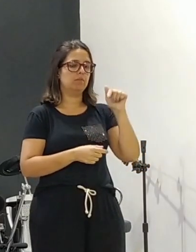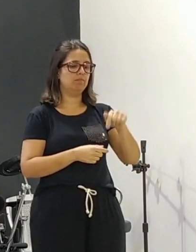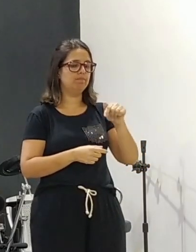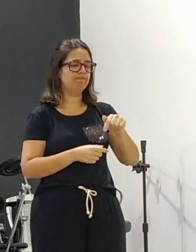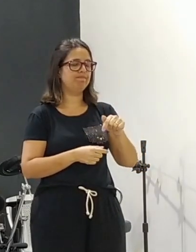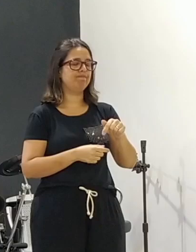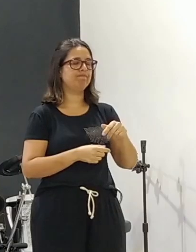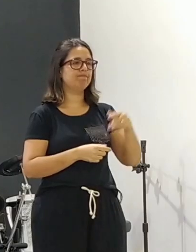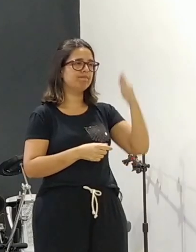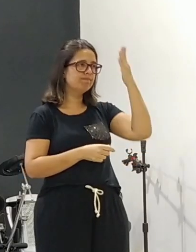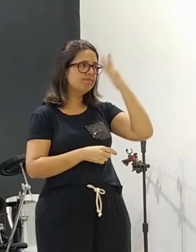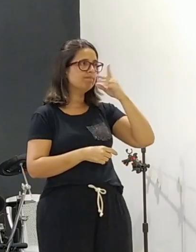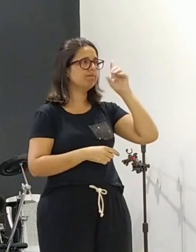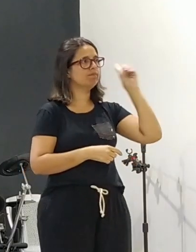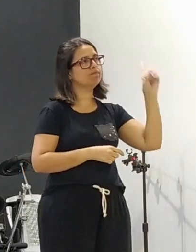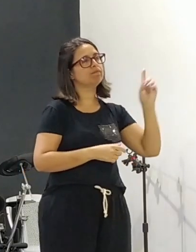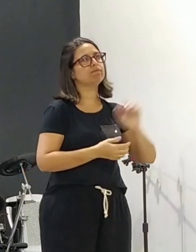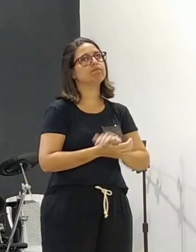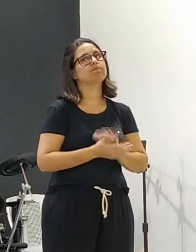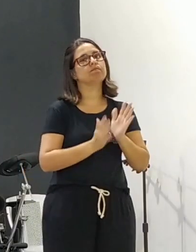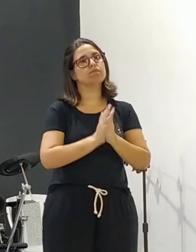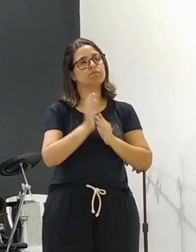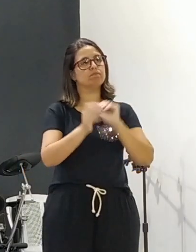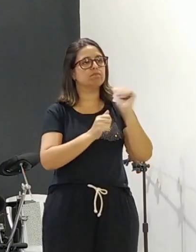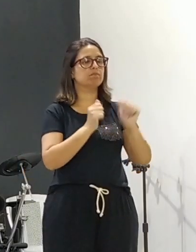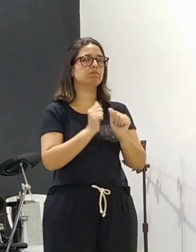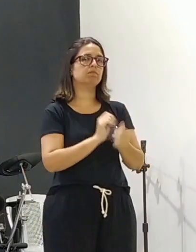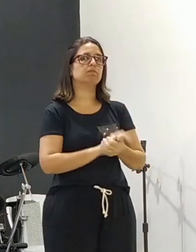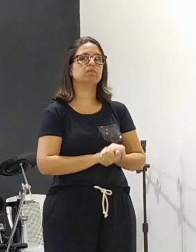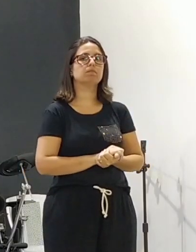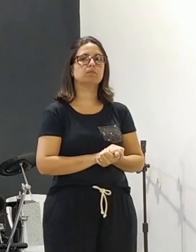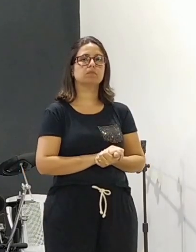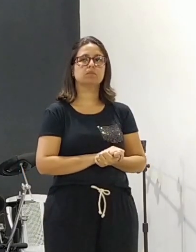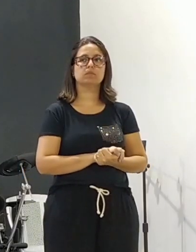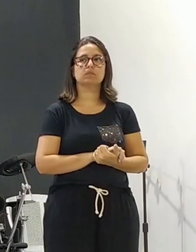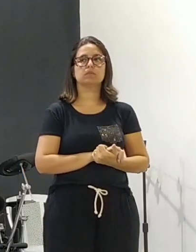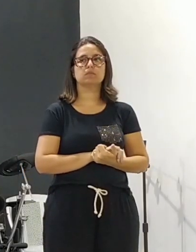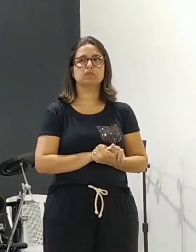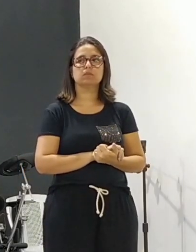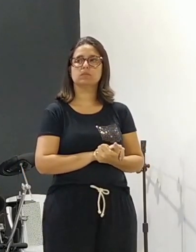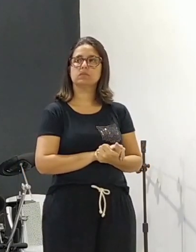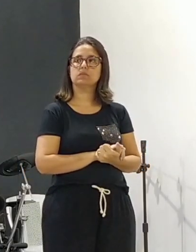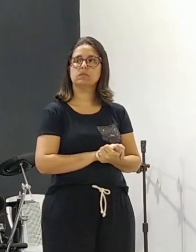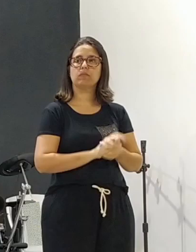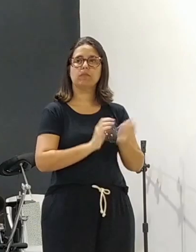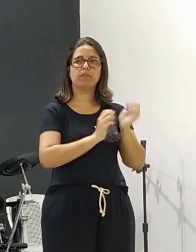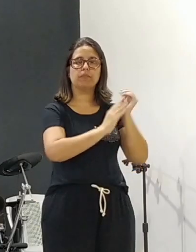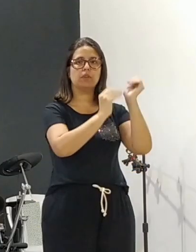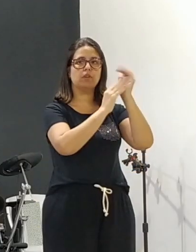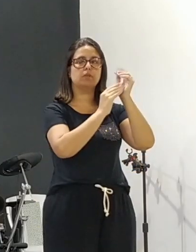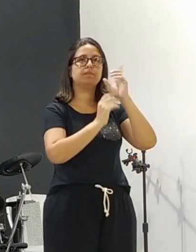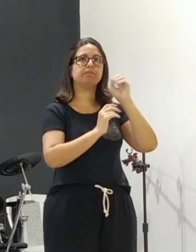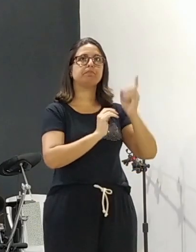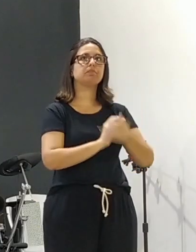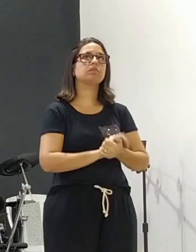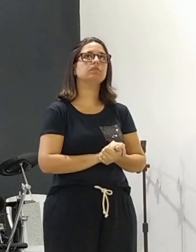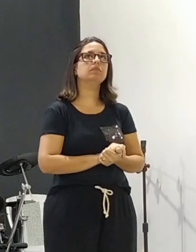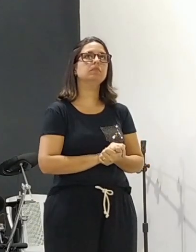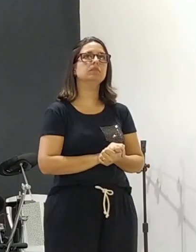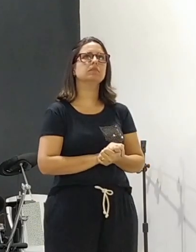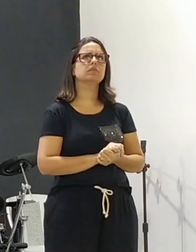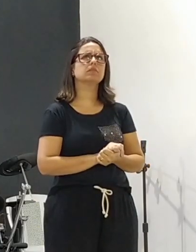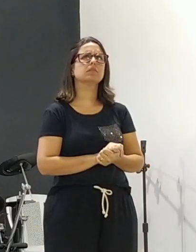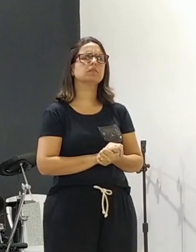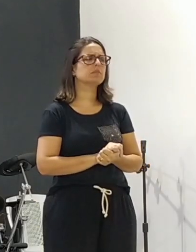Deus. Amém, igreja? Aleluia. Louvado seja o nome de Deus. Louvado seja Deus. Quando a nação de Israel